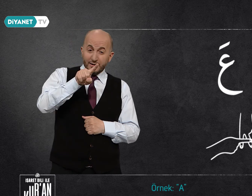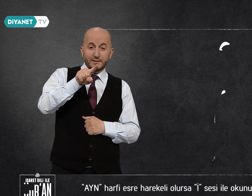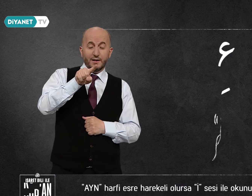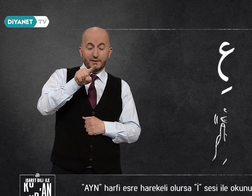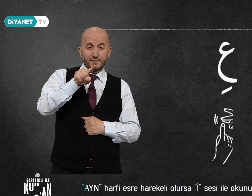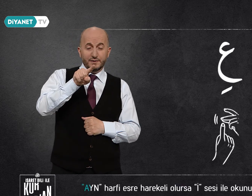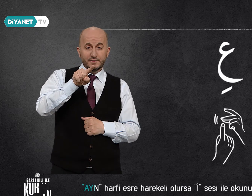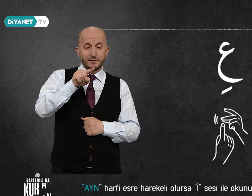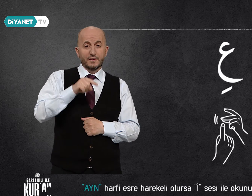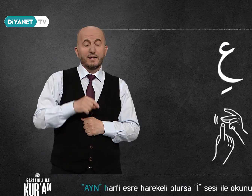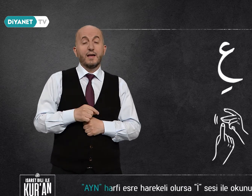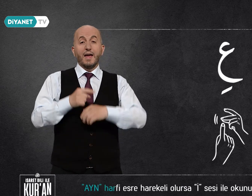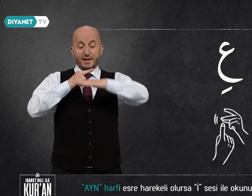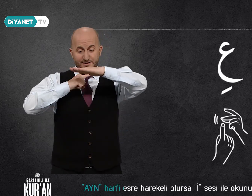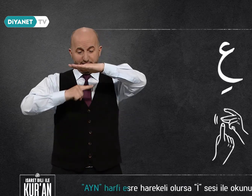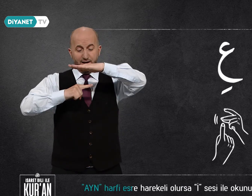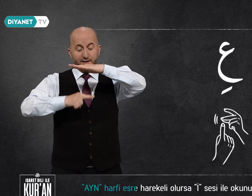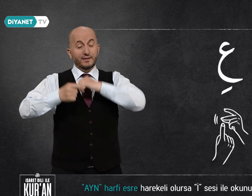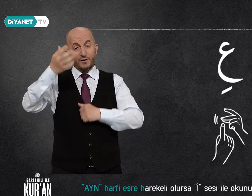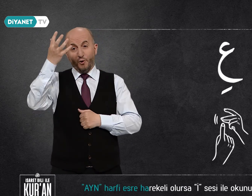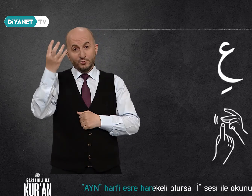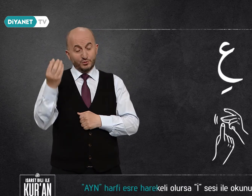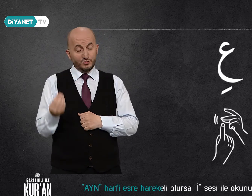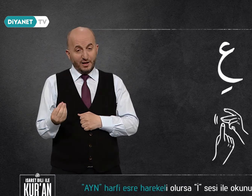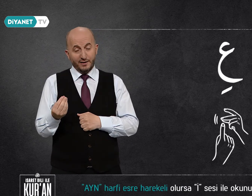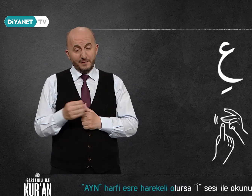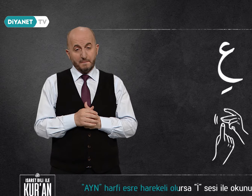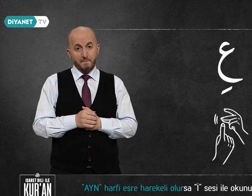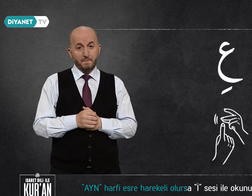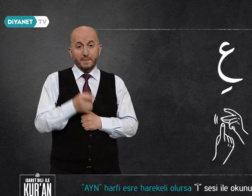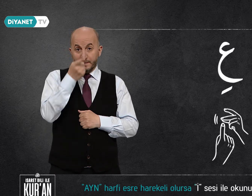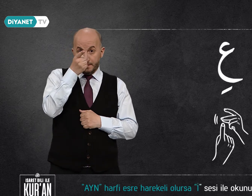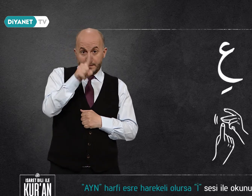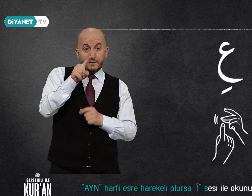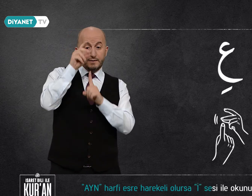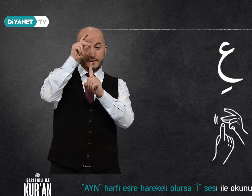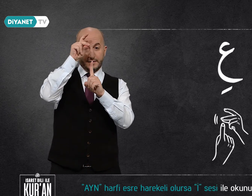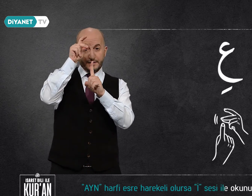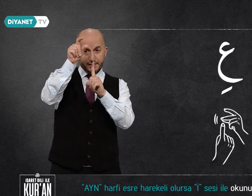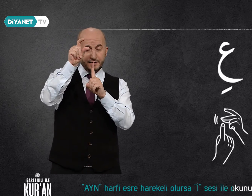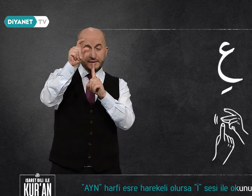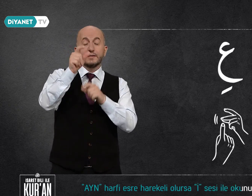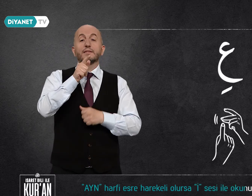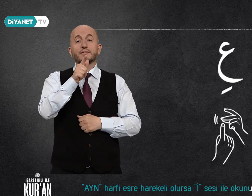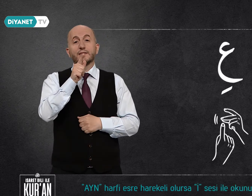a harfi A Esre hareketli olursa sesiyle okunur